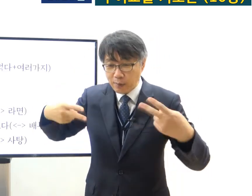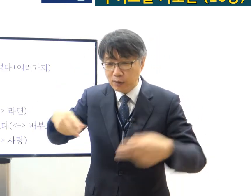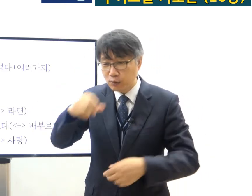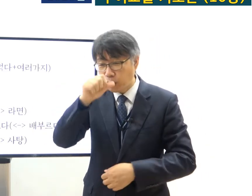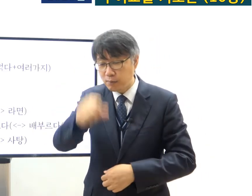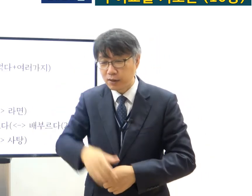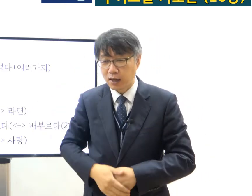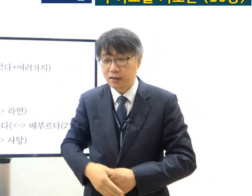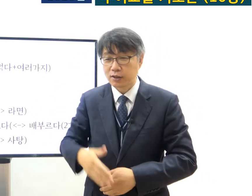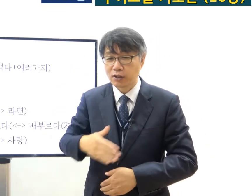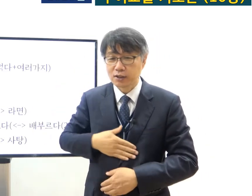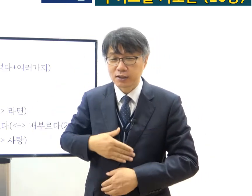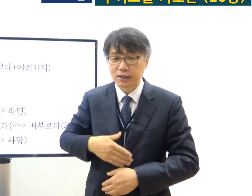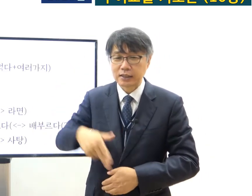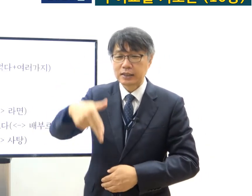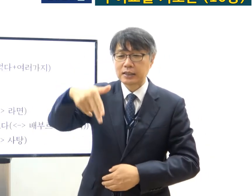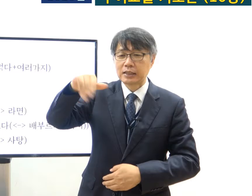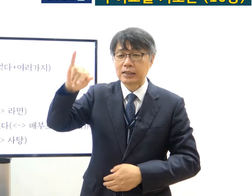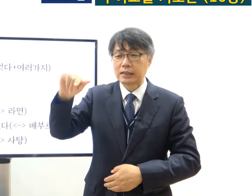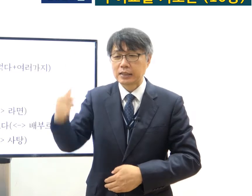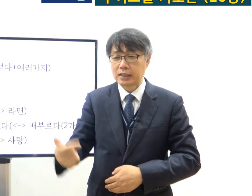라면을 좋아합니다. 저는